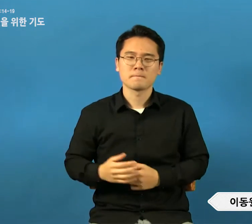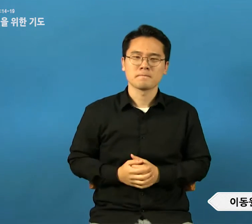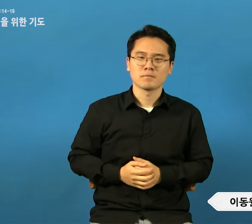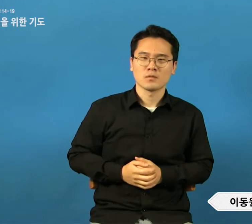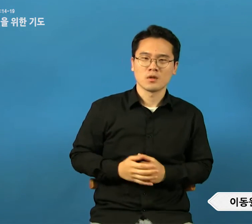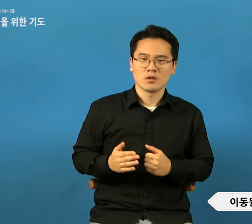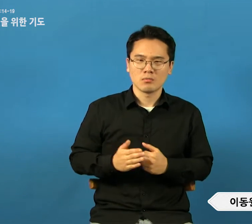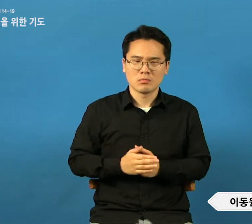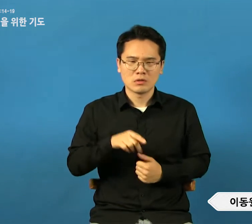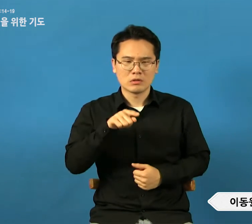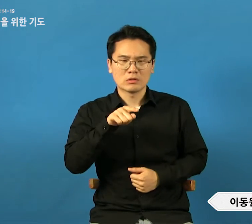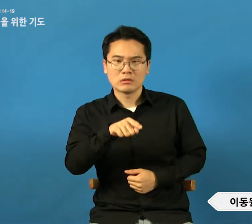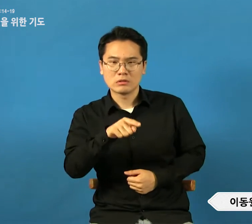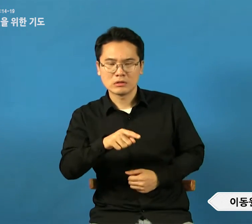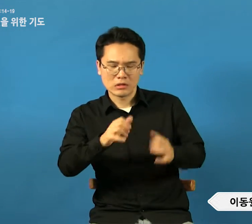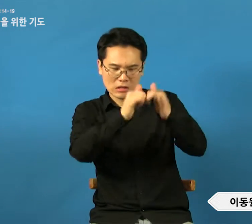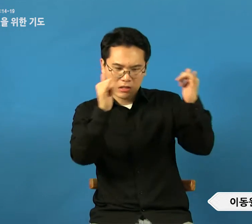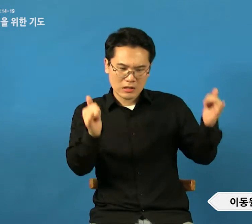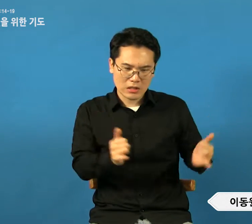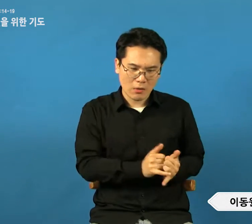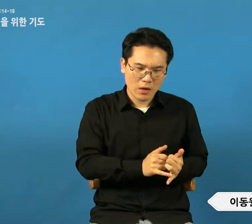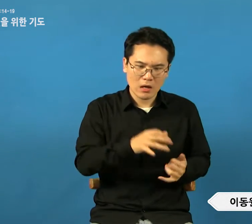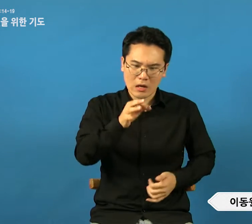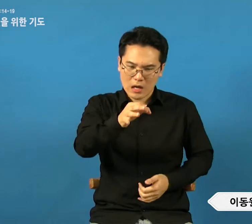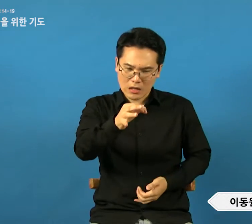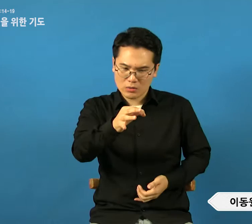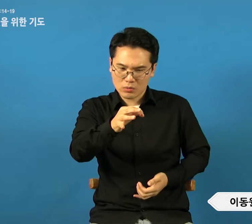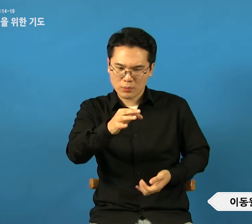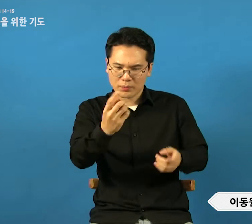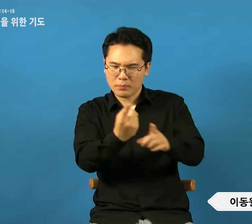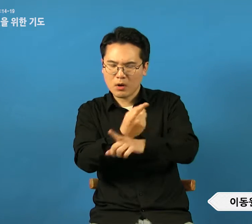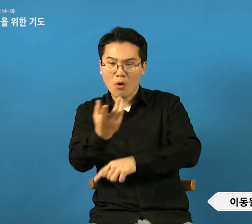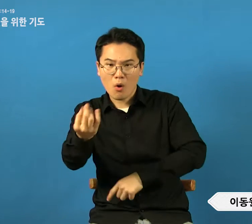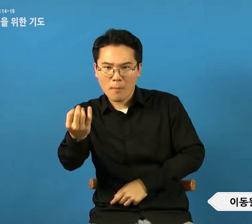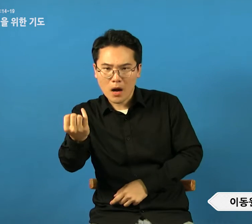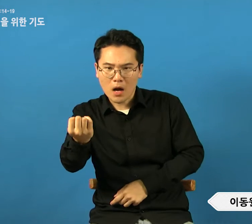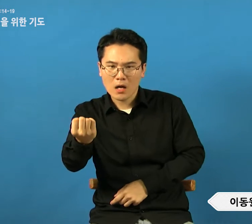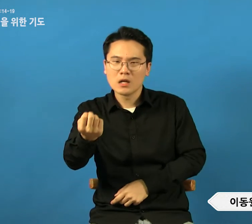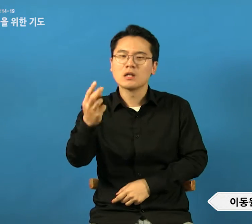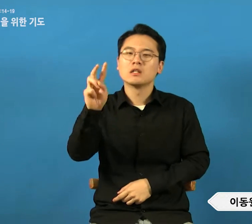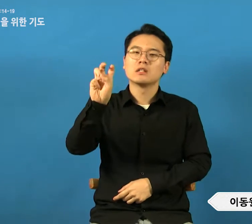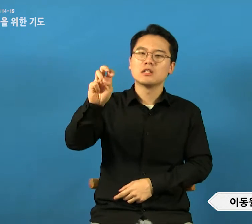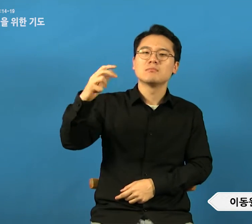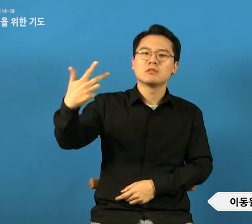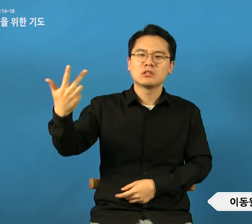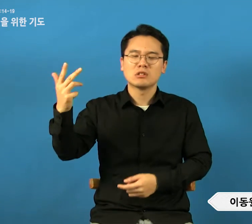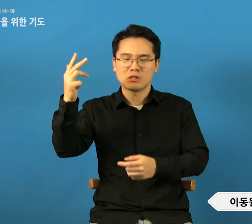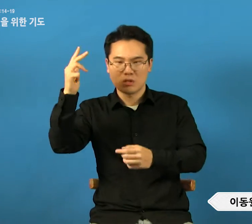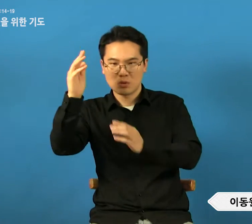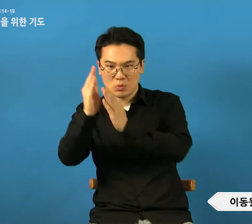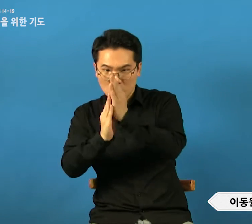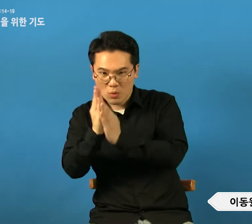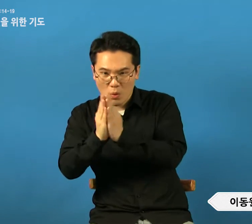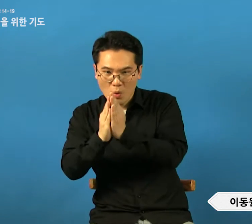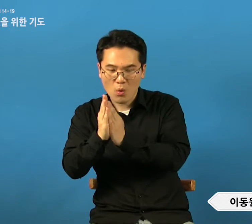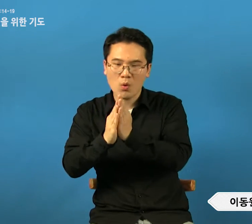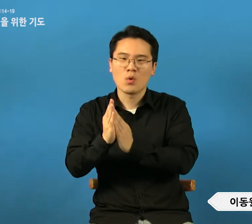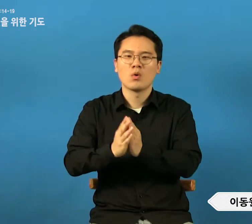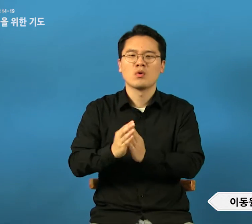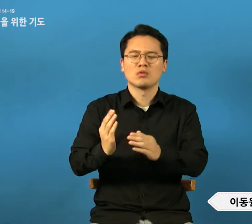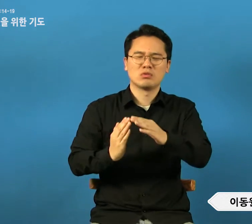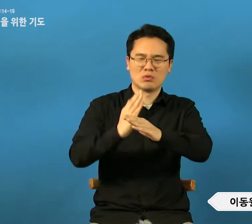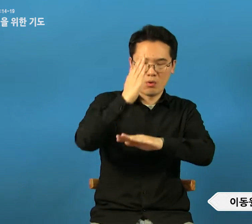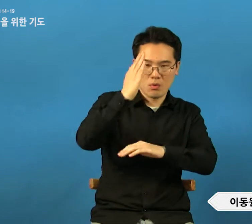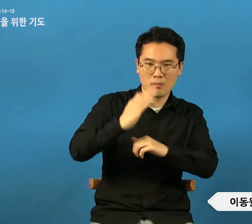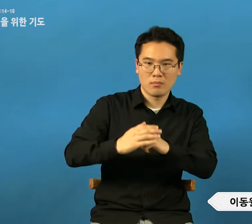무려 27조 3,800억 원에 도달하고 있다고 합니다. 여가, 식품,